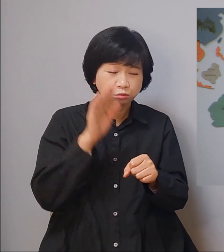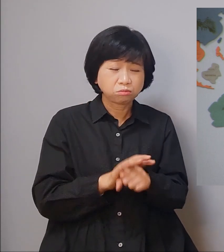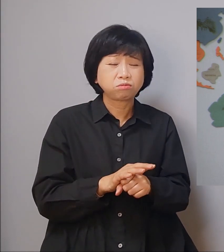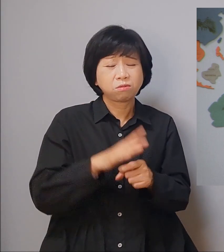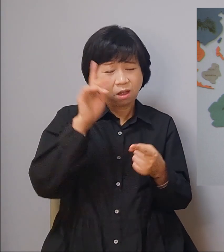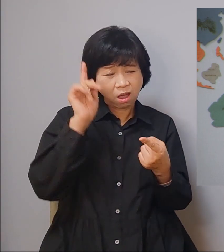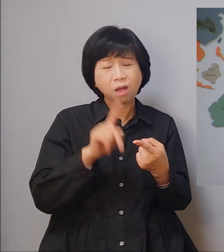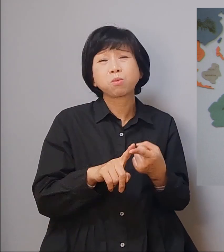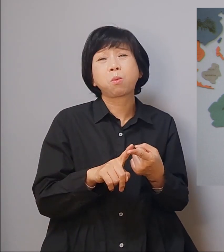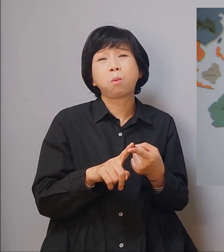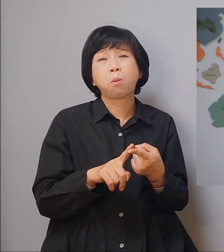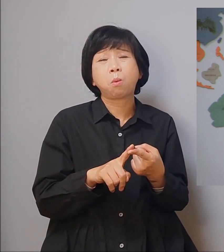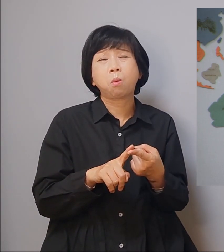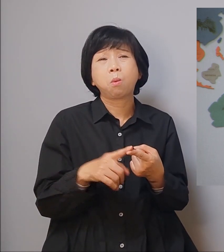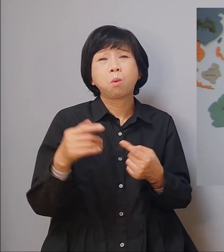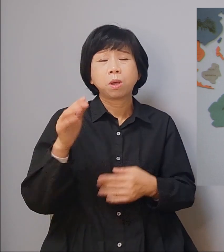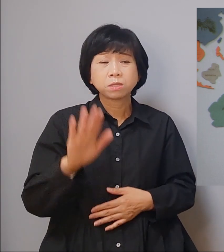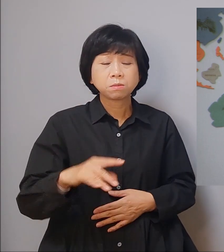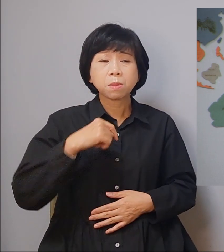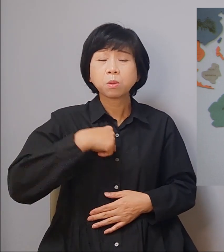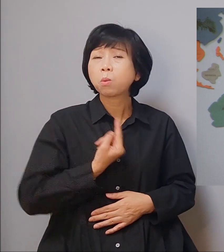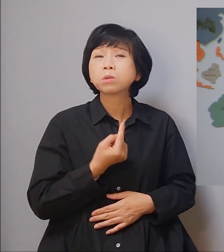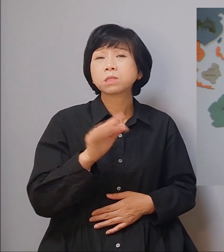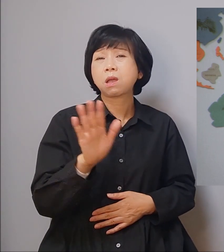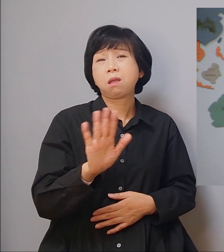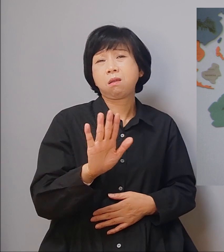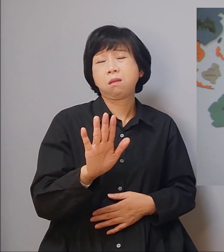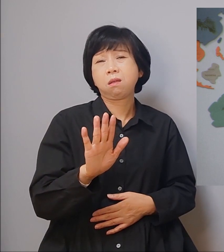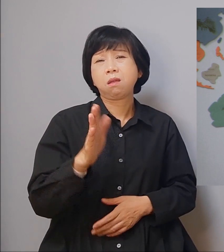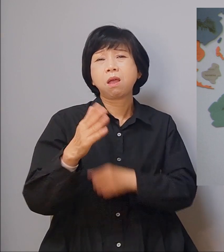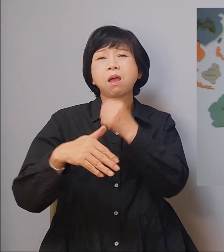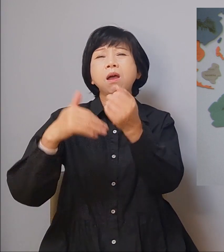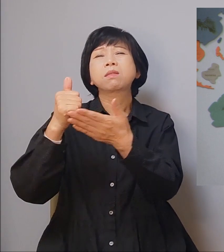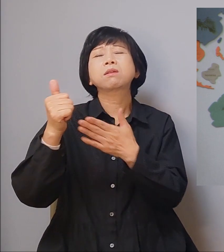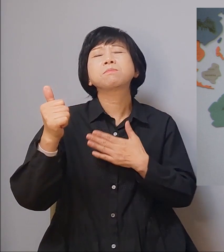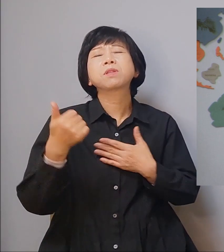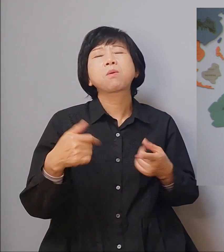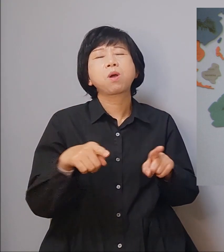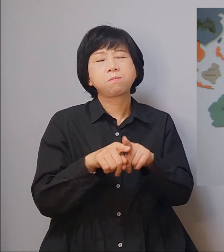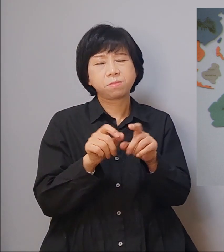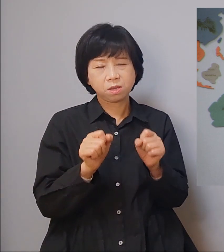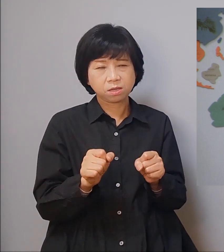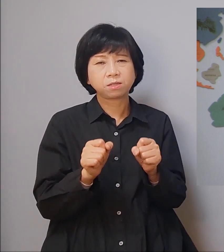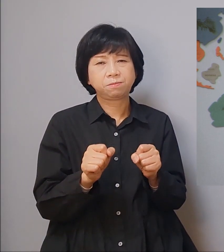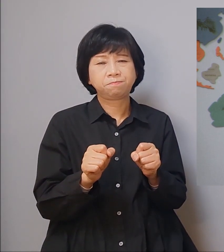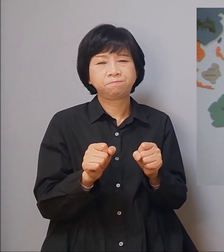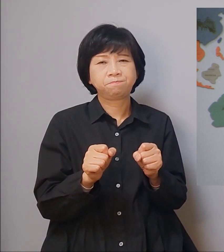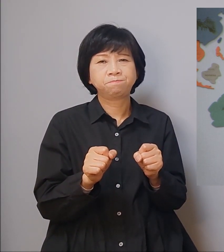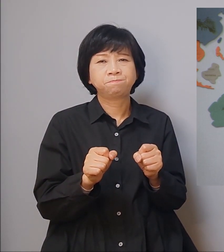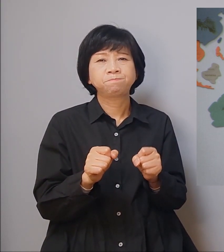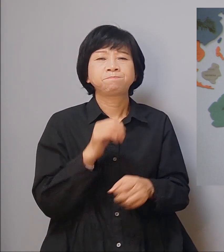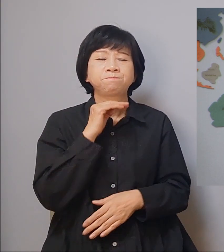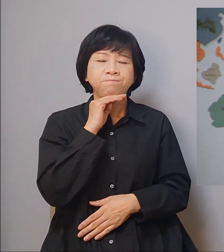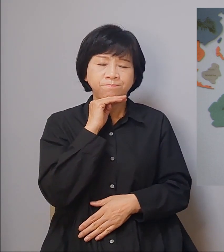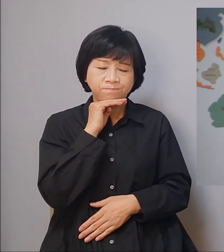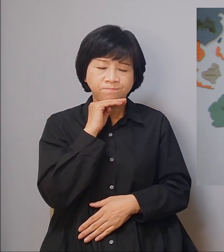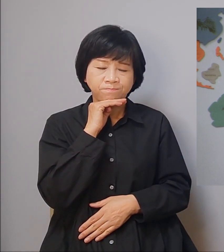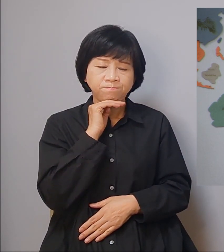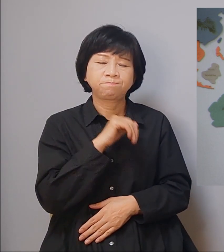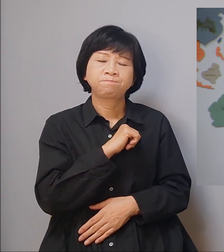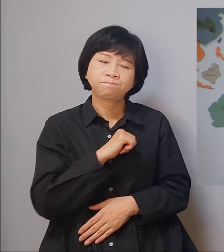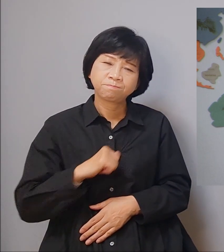일이 생깁니다. 하지만 우리가 혼자가 아니라는 사실을 알기만 해도 꿋꿋이 기다릴, 인내할 수 있는